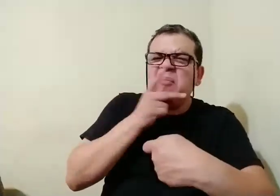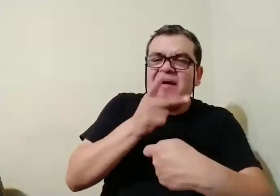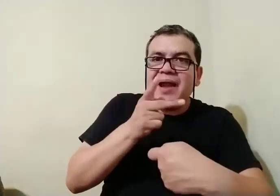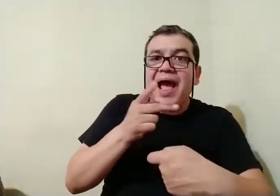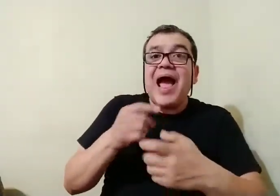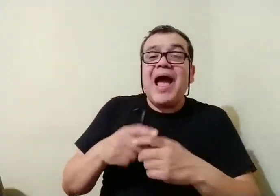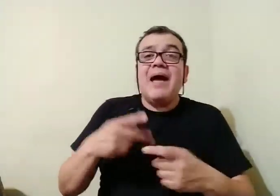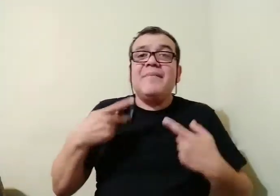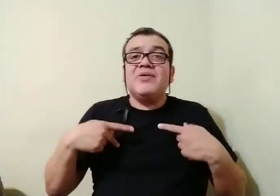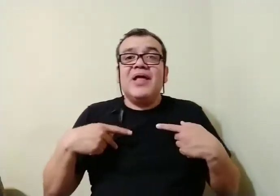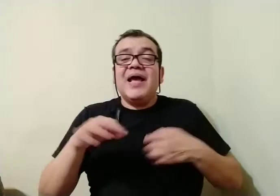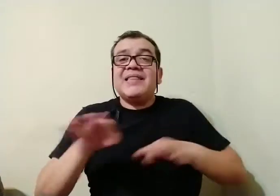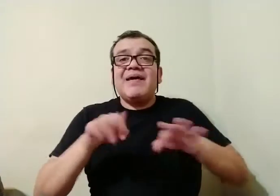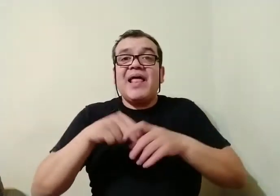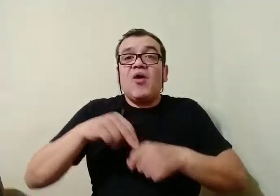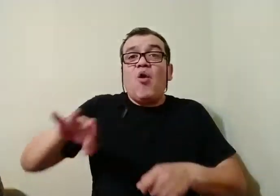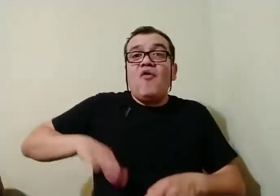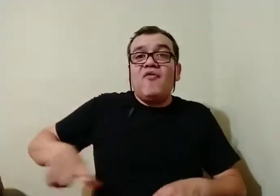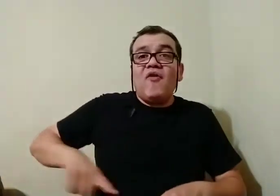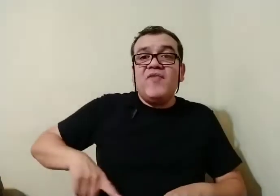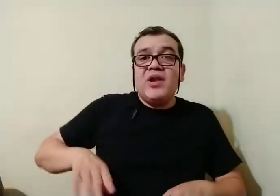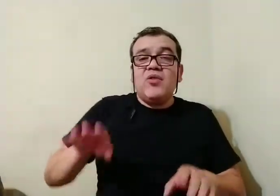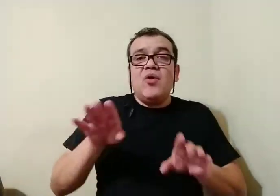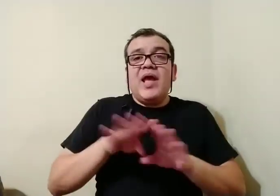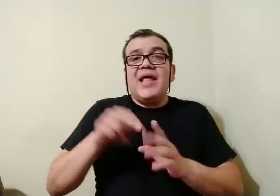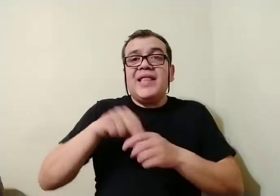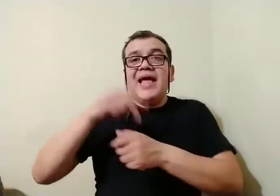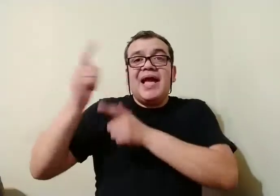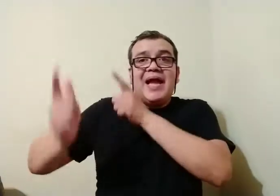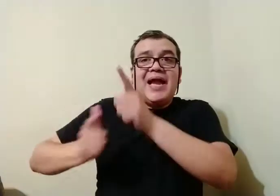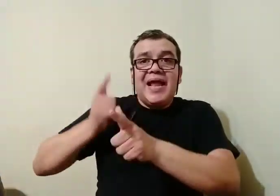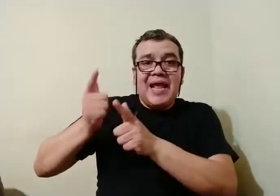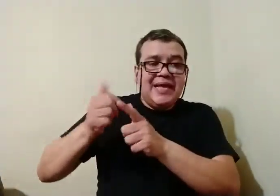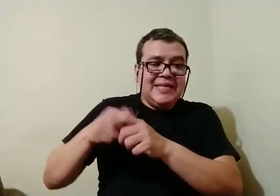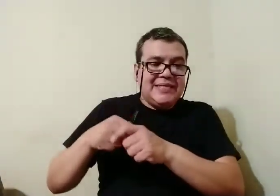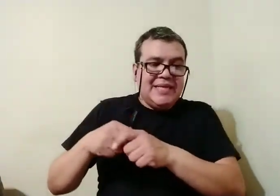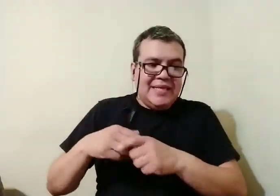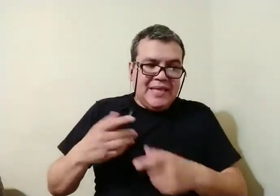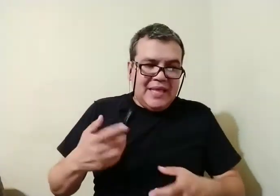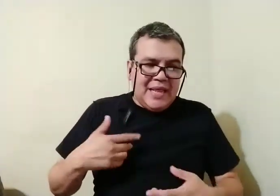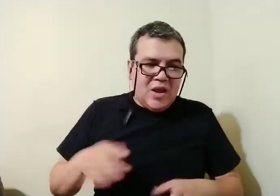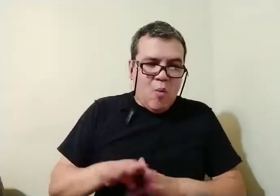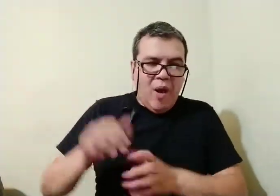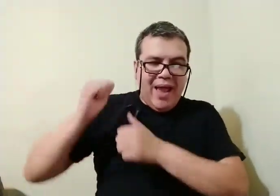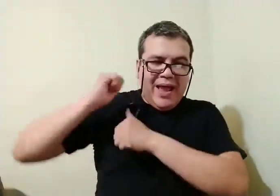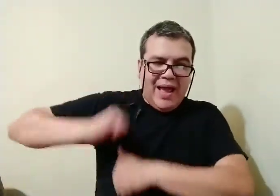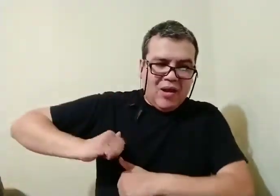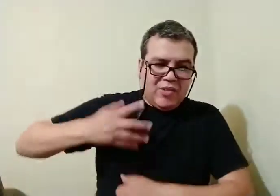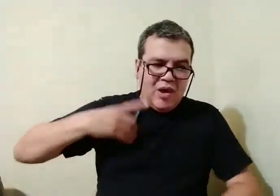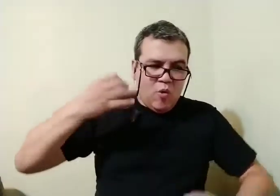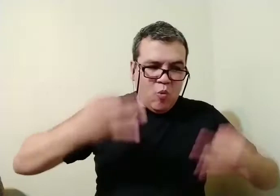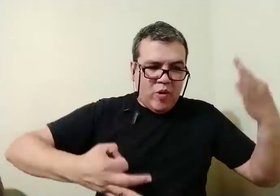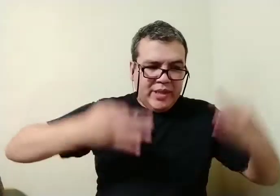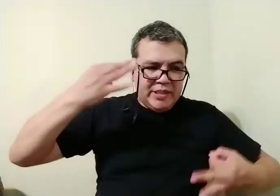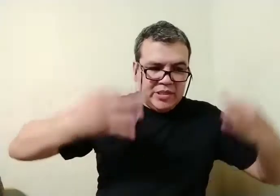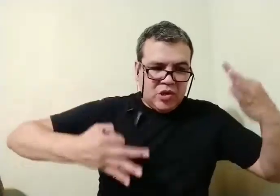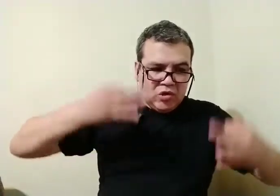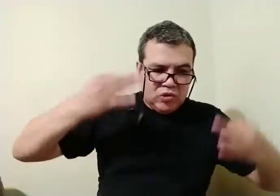miembros prominentes y respetados de la sociedad griega. Gracias al poder